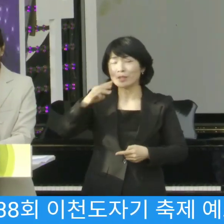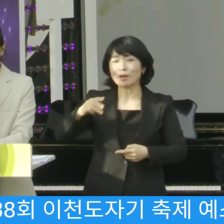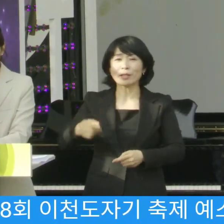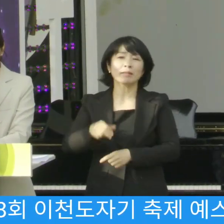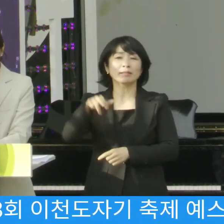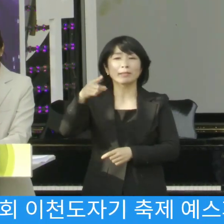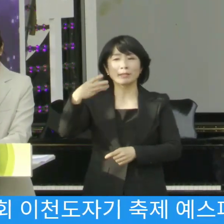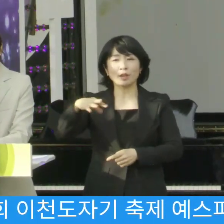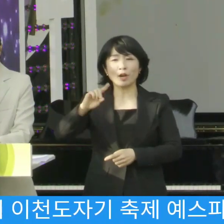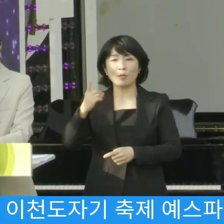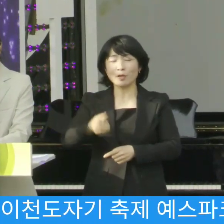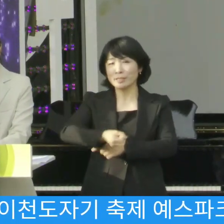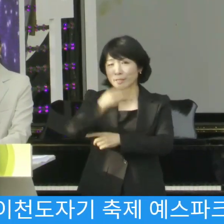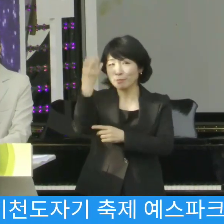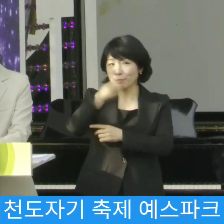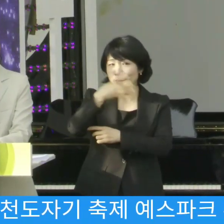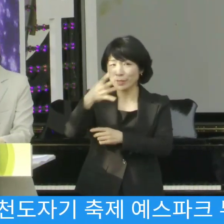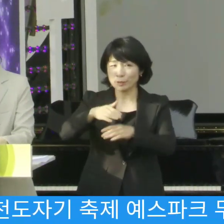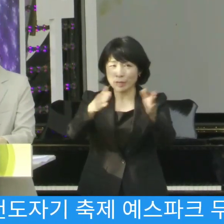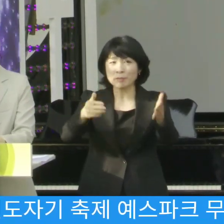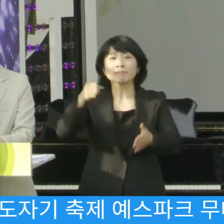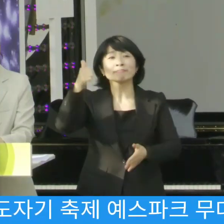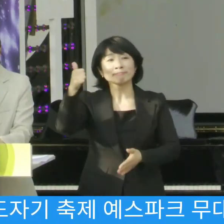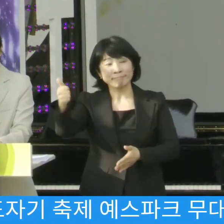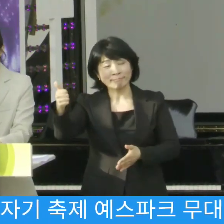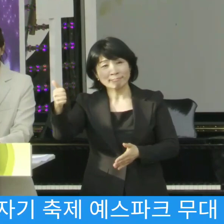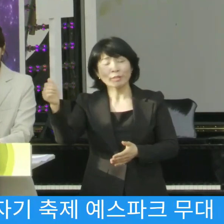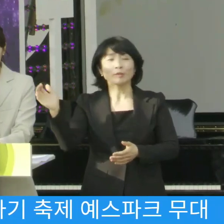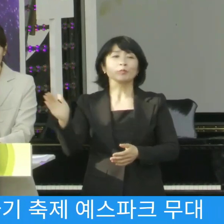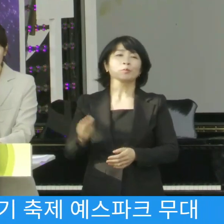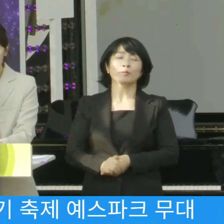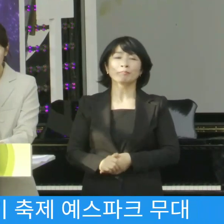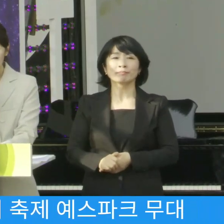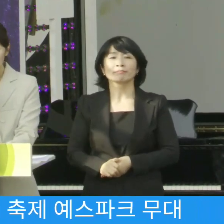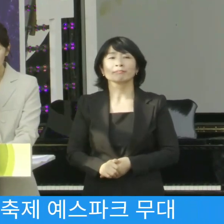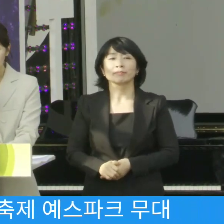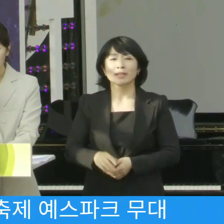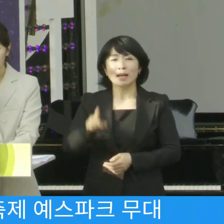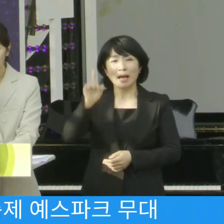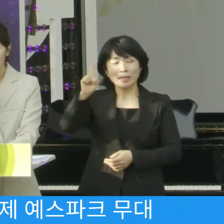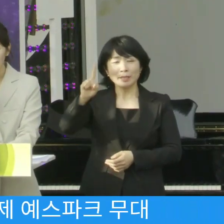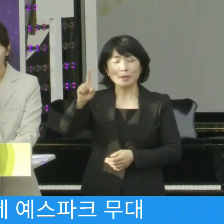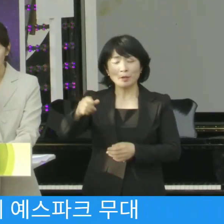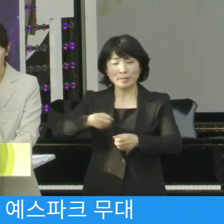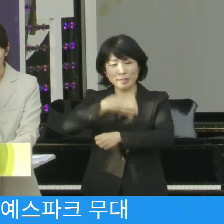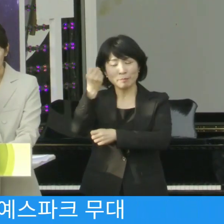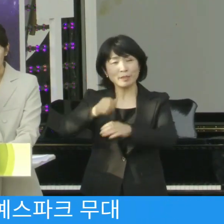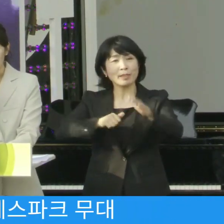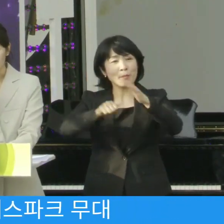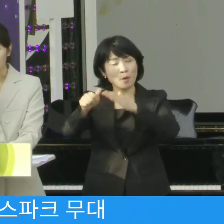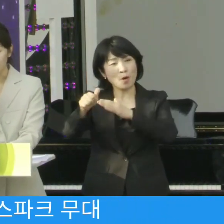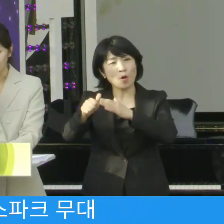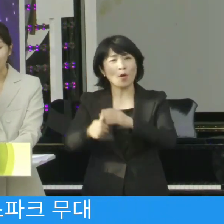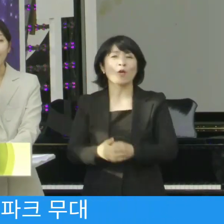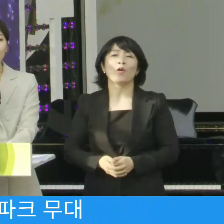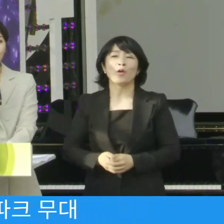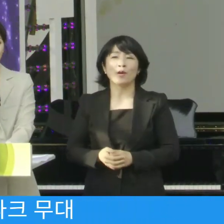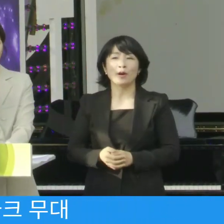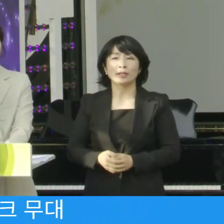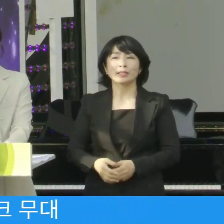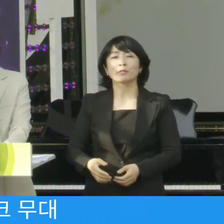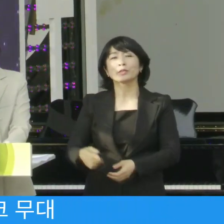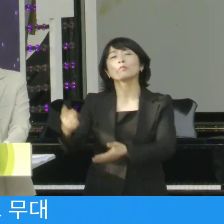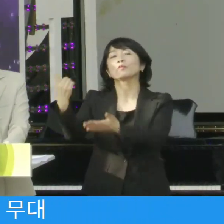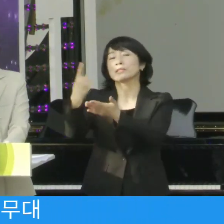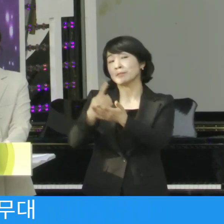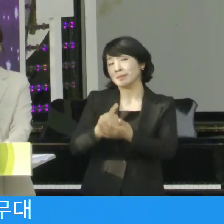대표 김숙자님, 여성신문 이천지사장 원용자님, 하나로신문 대표 정동영님 외 여러 언론이